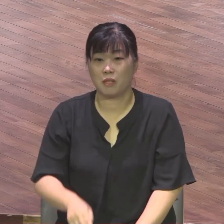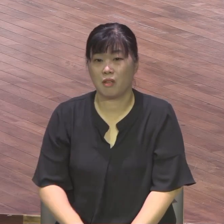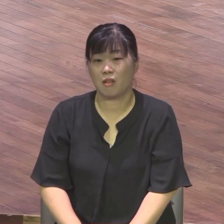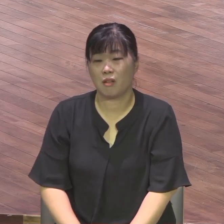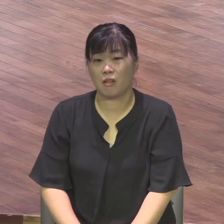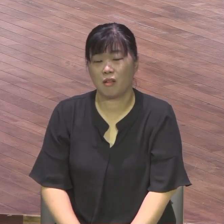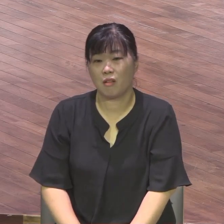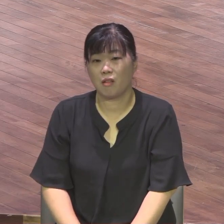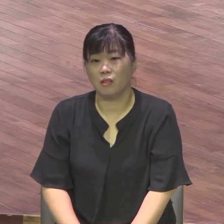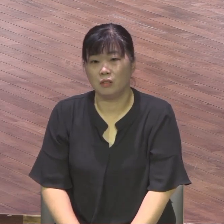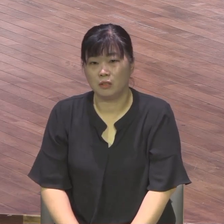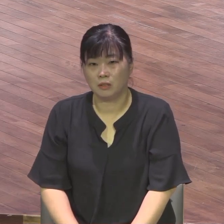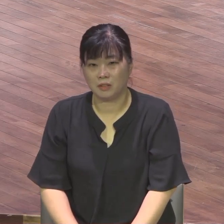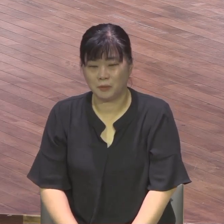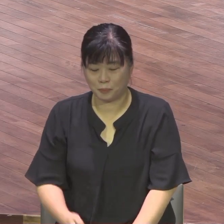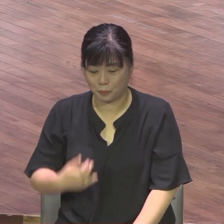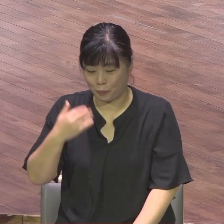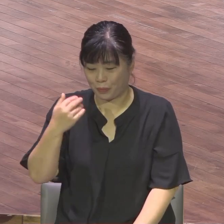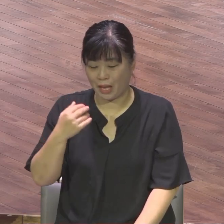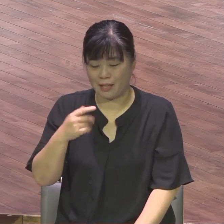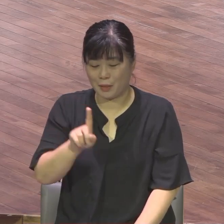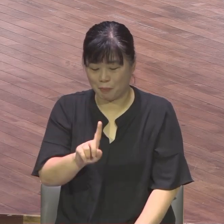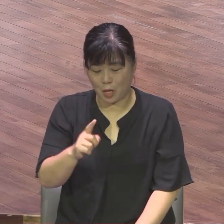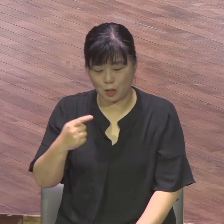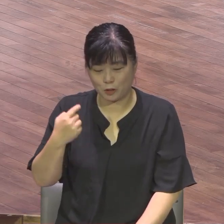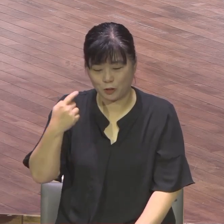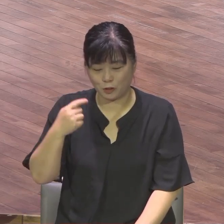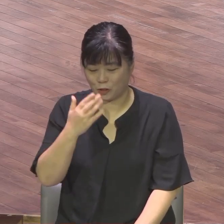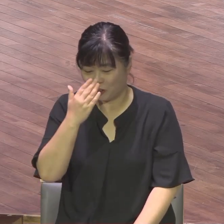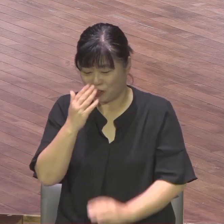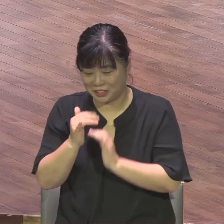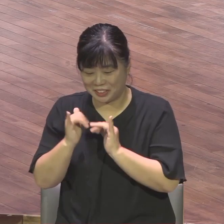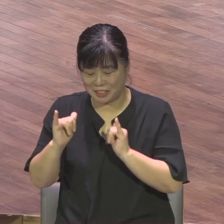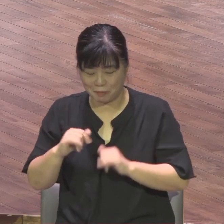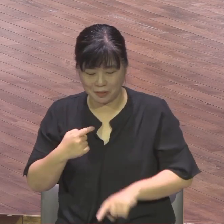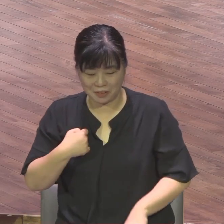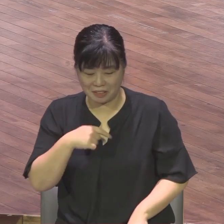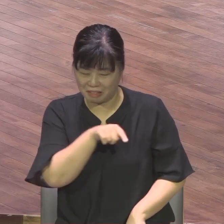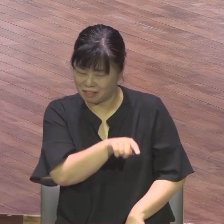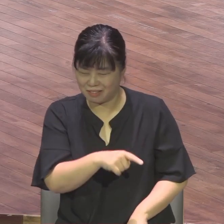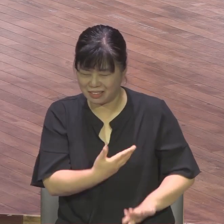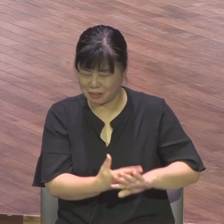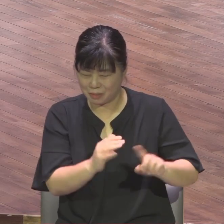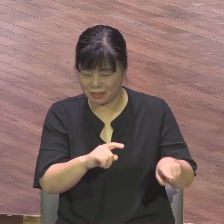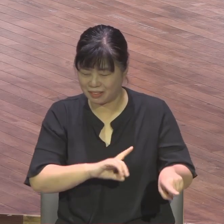이런 영적인 편견으로 가득 차 있는 이 유대인들.